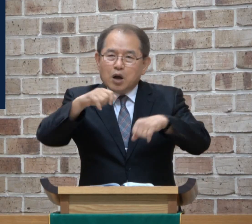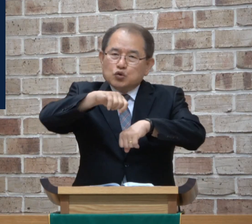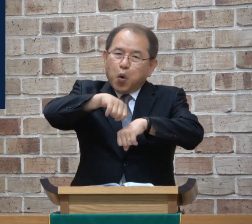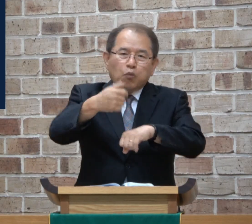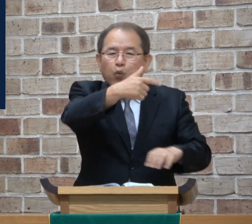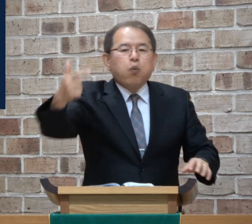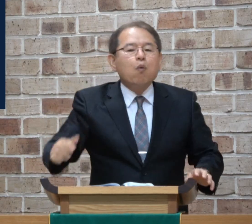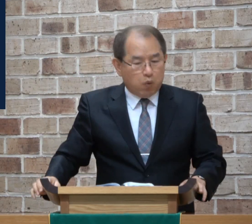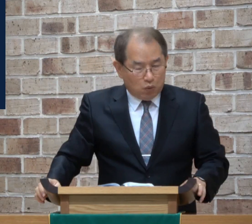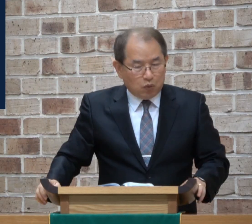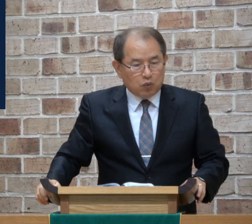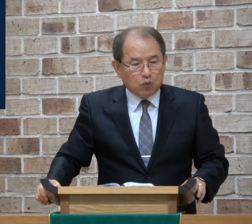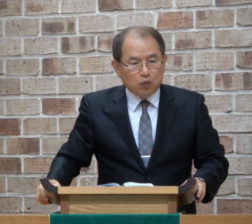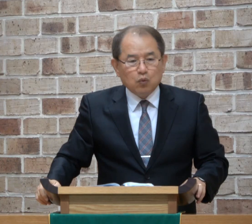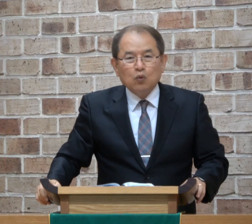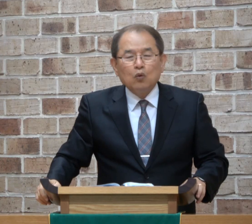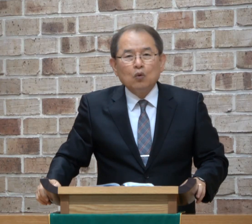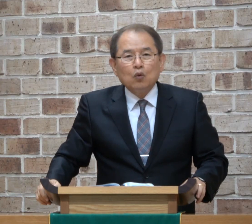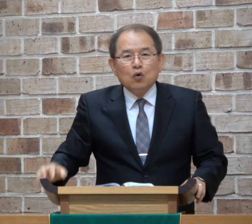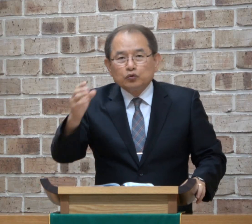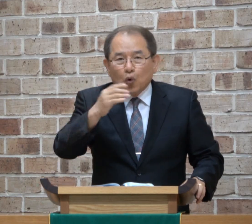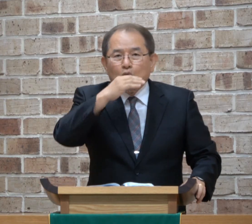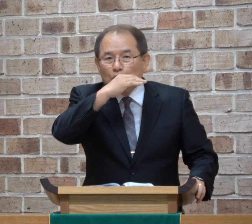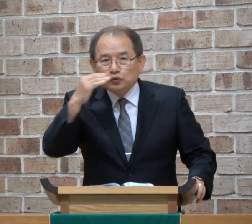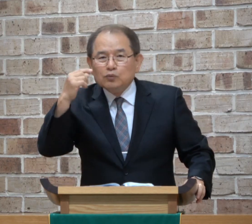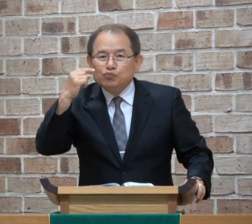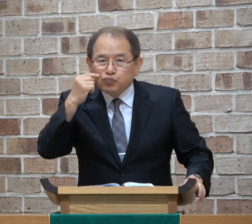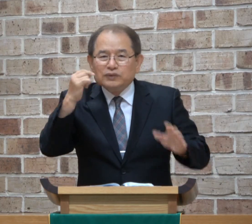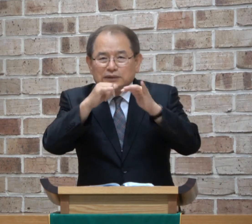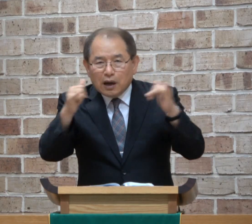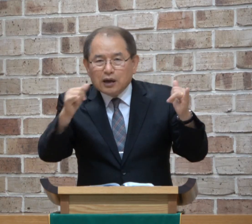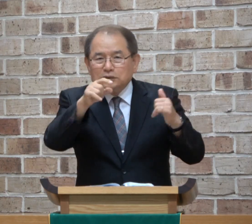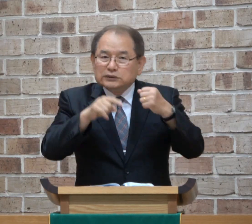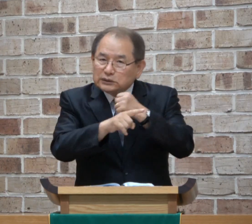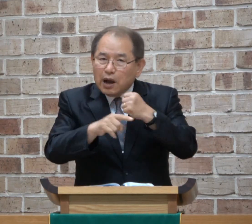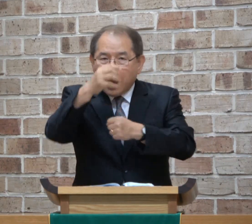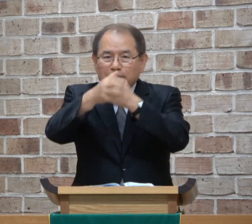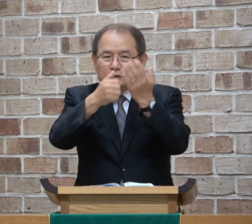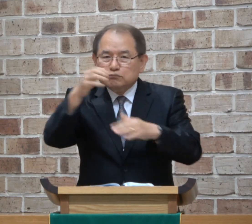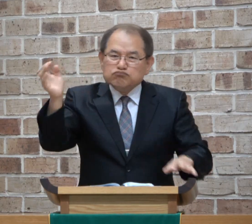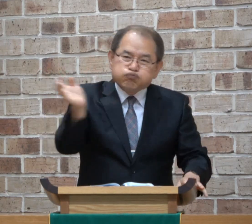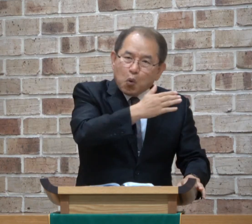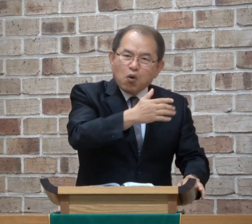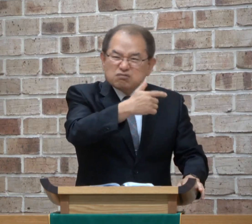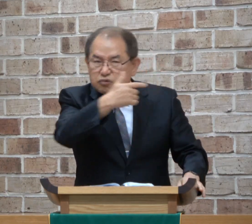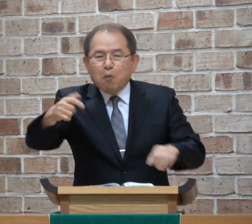바로 경건하지 못한 삶에 대한 한 모습을 우리는 보고 있는 것입니다.